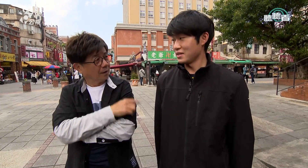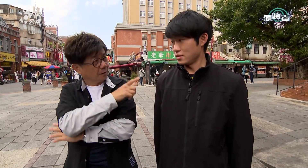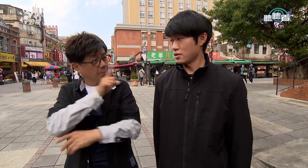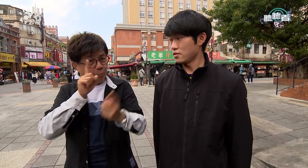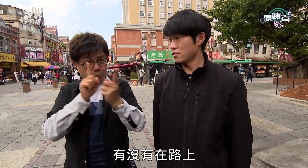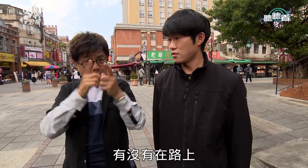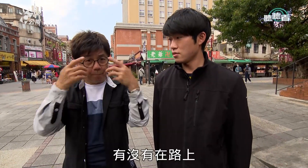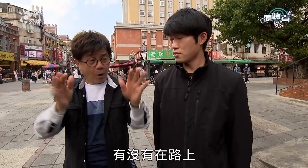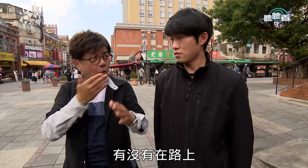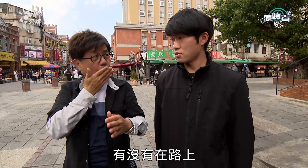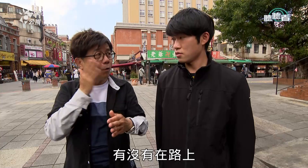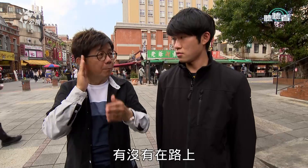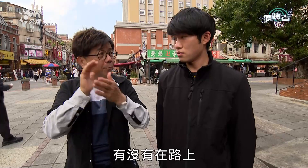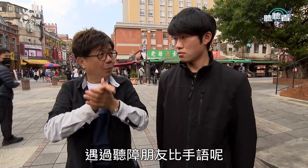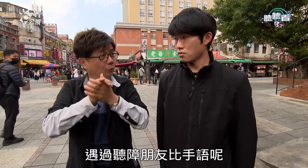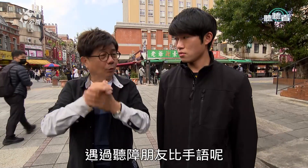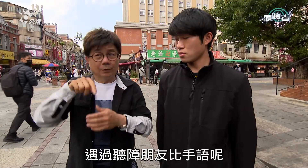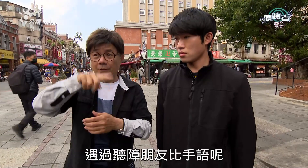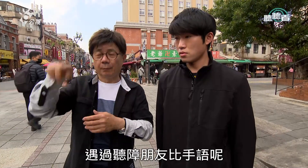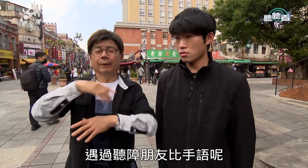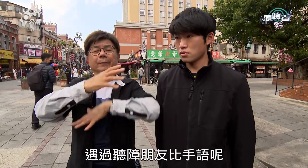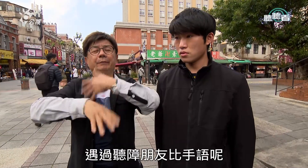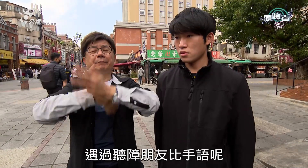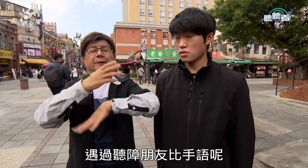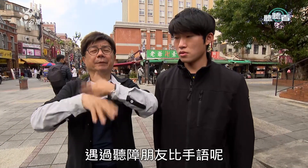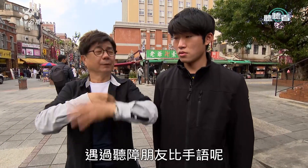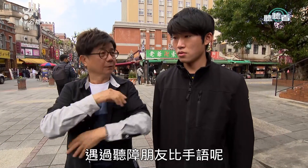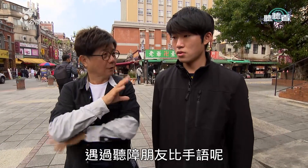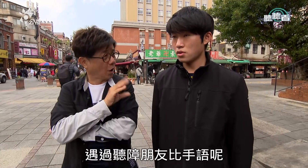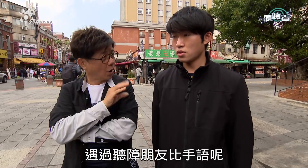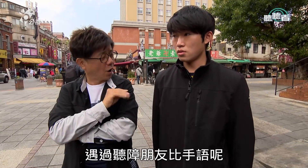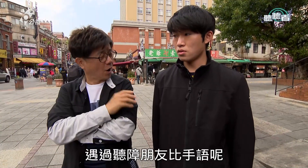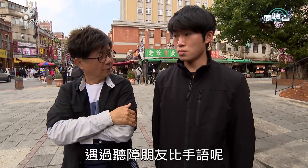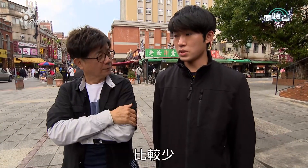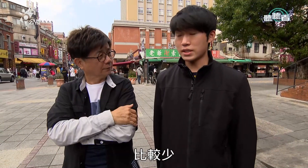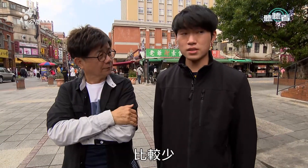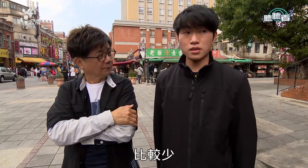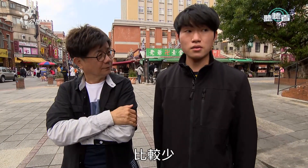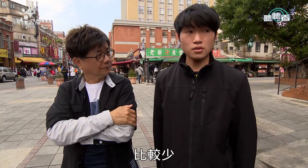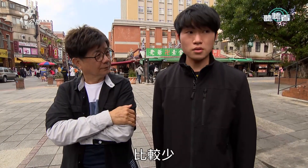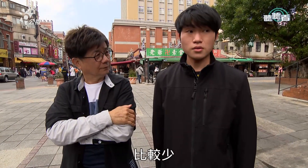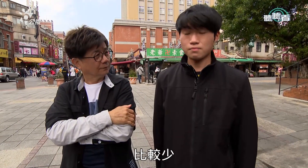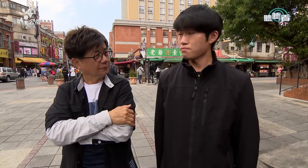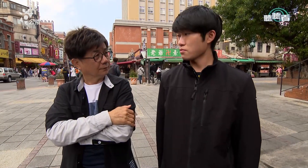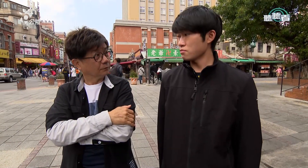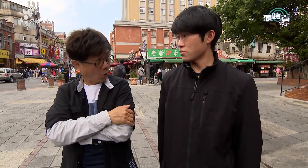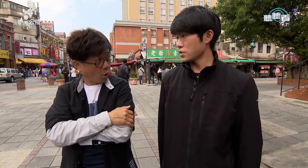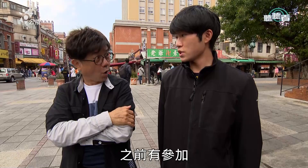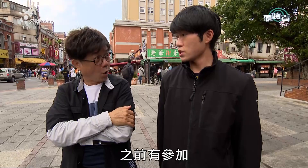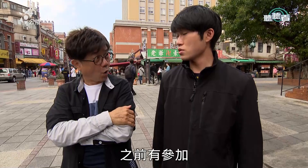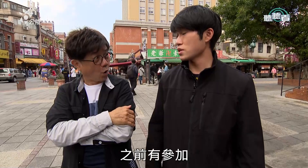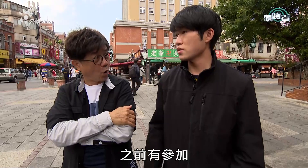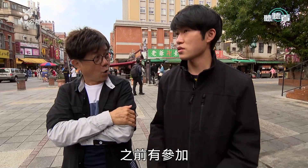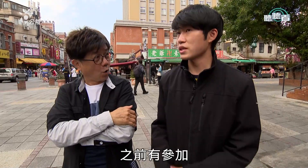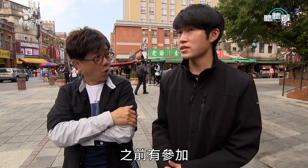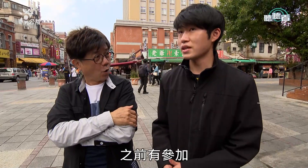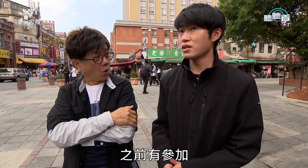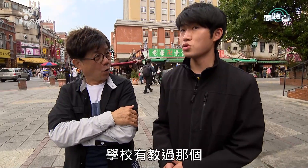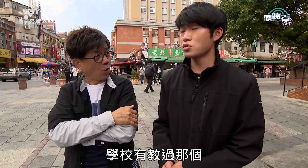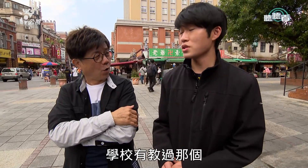啊，有没有在路上遇过听障朋友比手语的？ 比较少。之前有参加学校